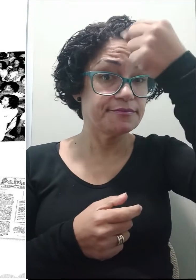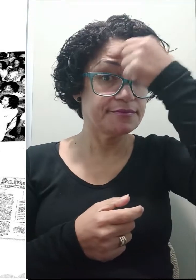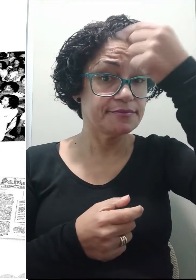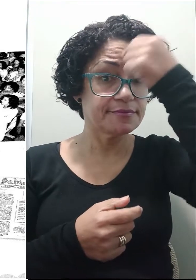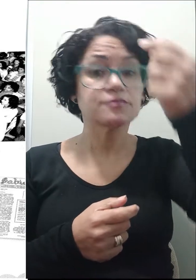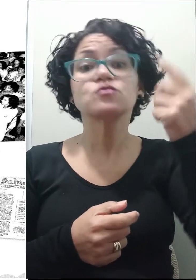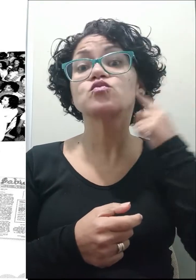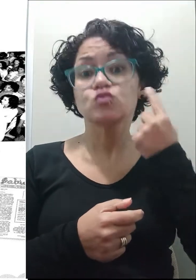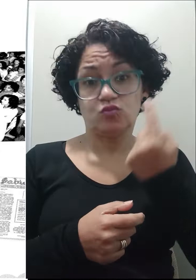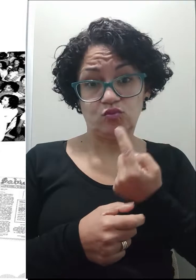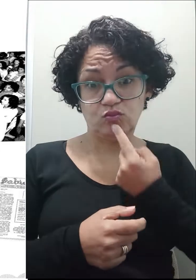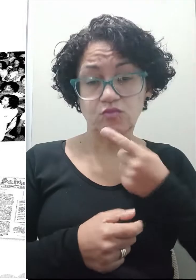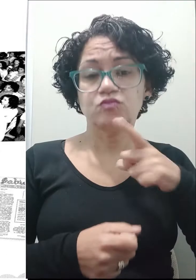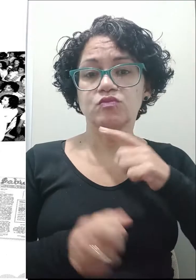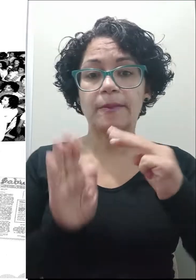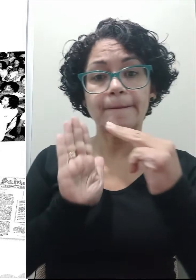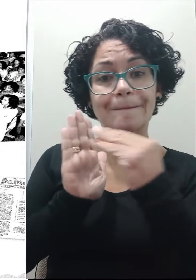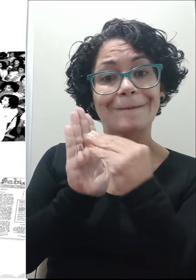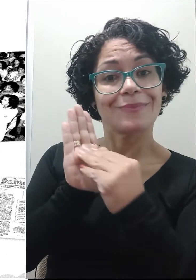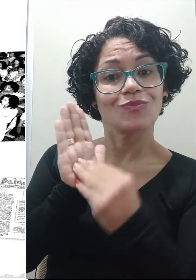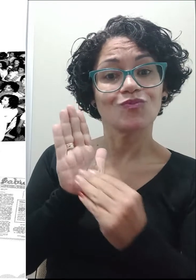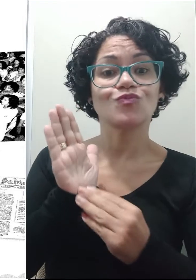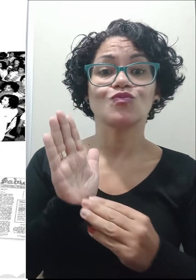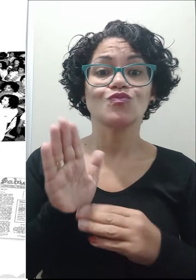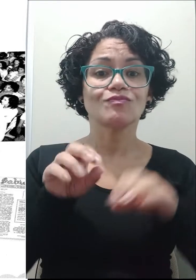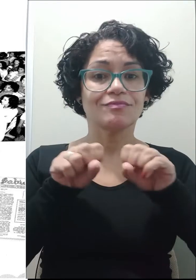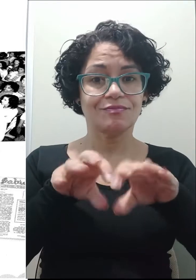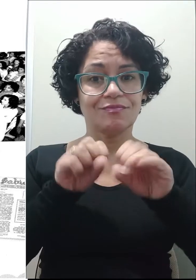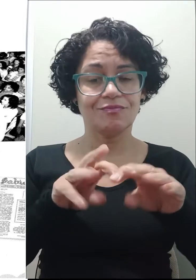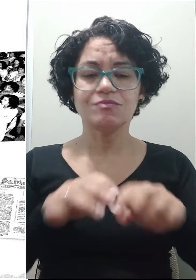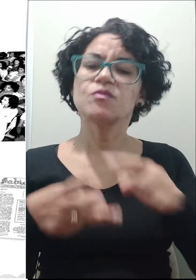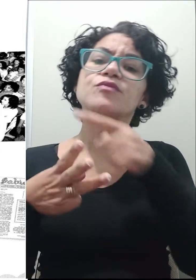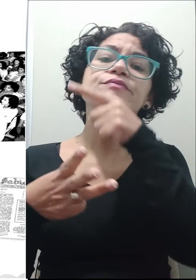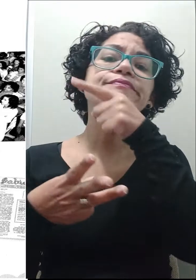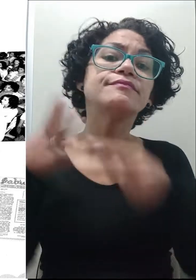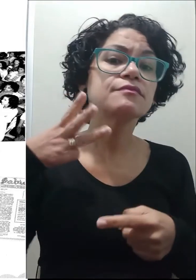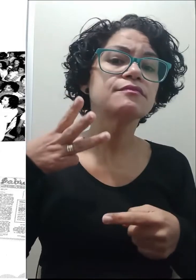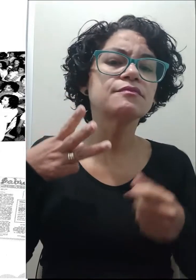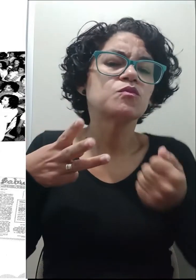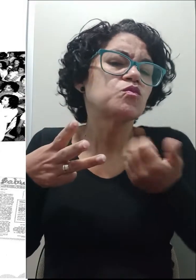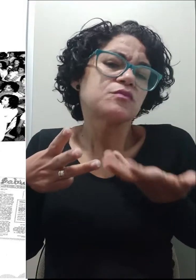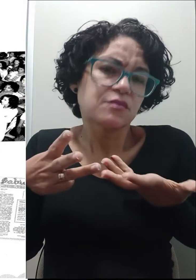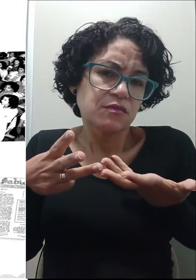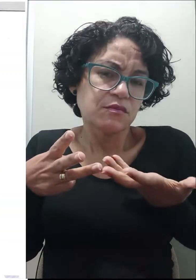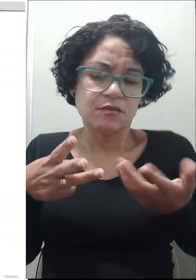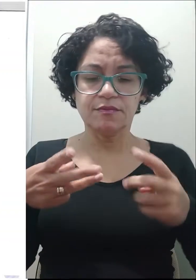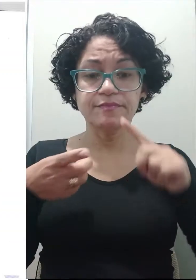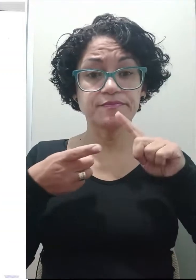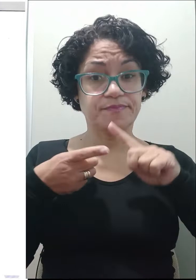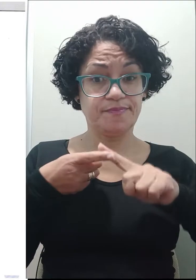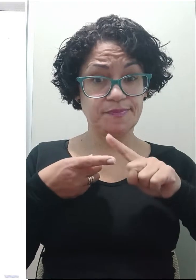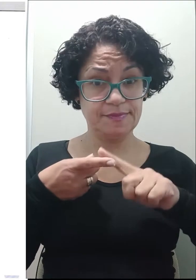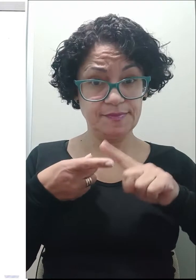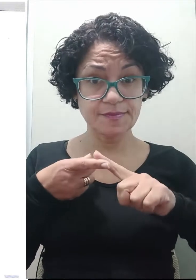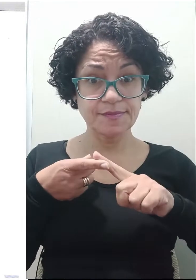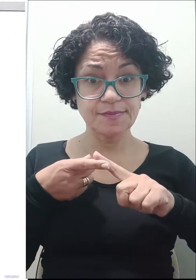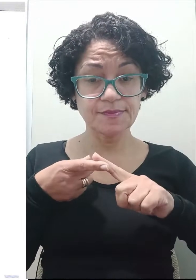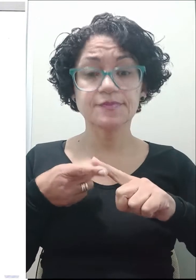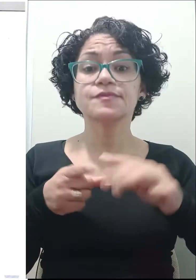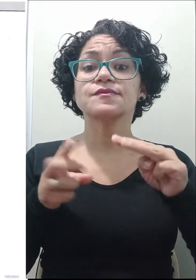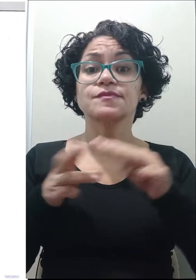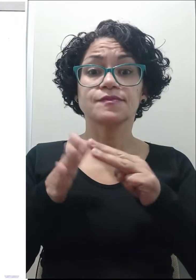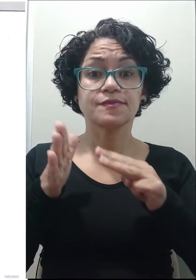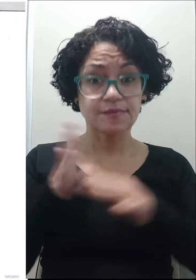aos surdos métodos de ensino. Quais seriam esses métodos? Primeiro,